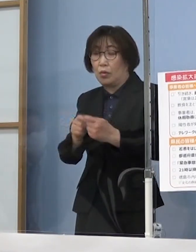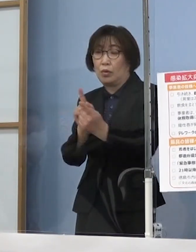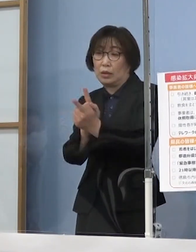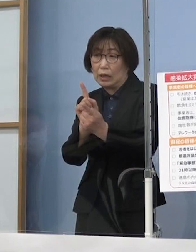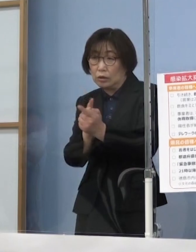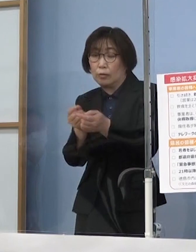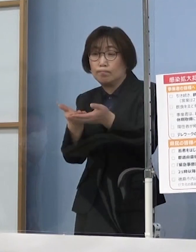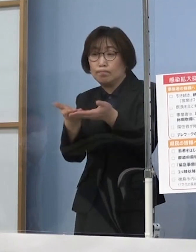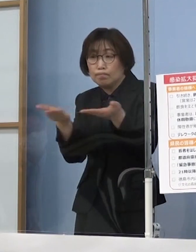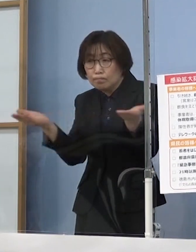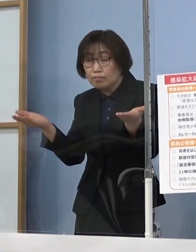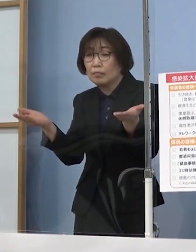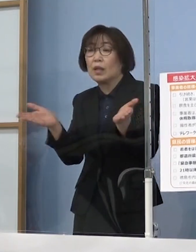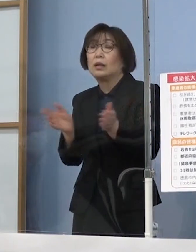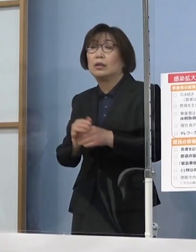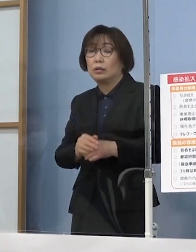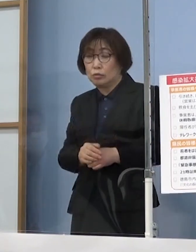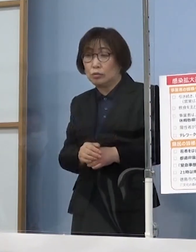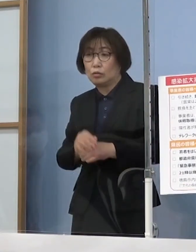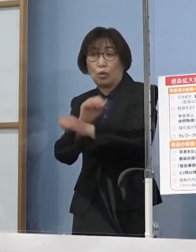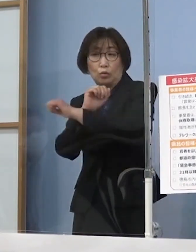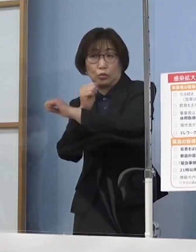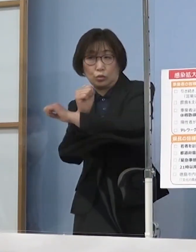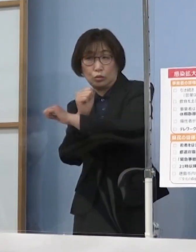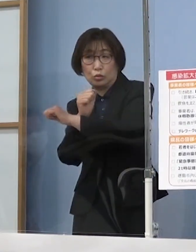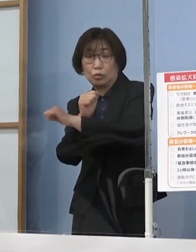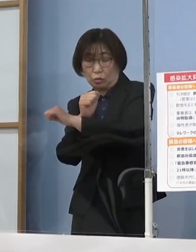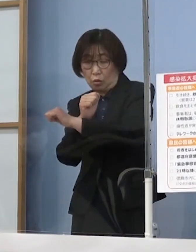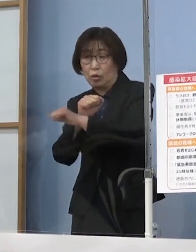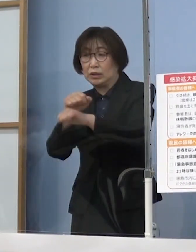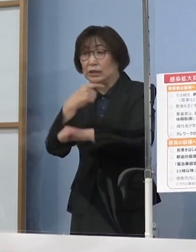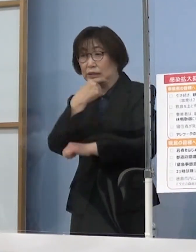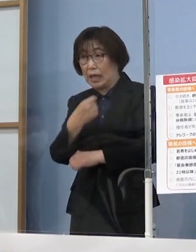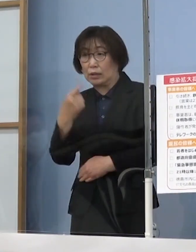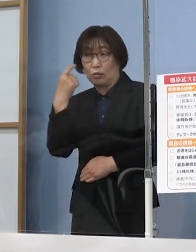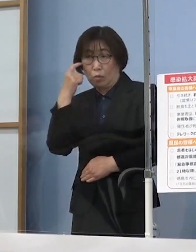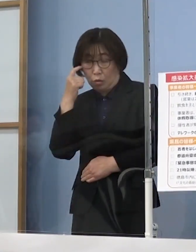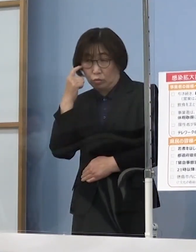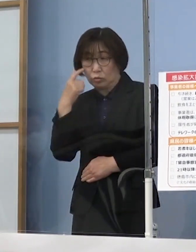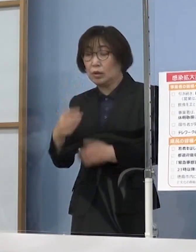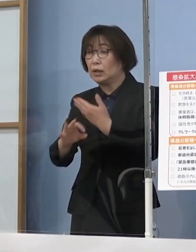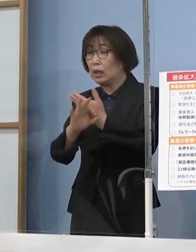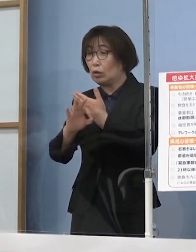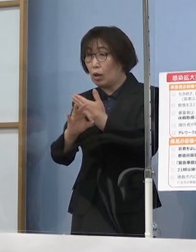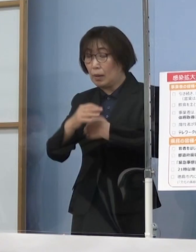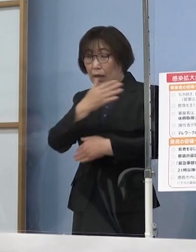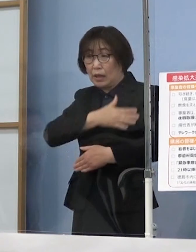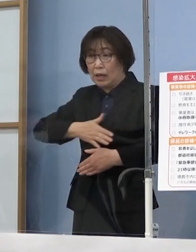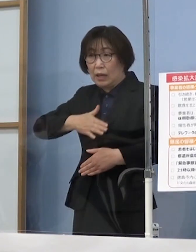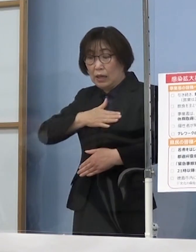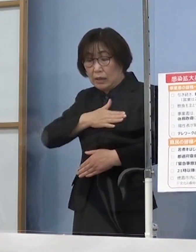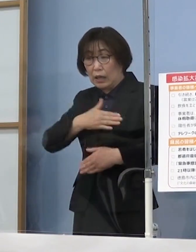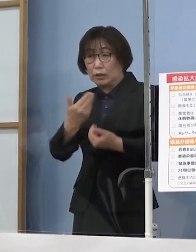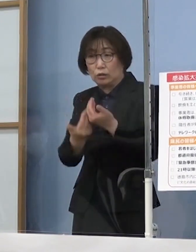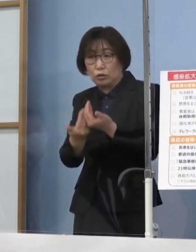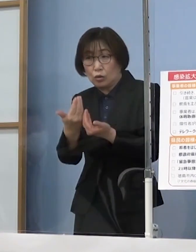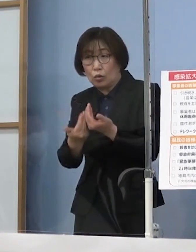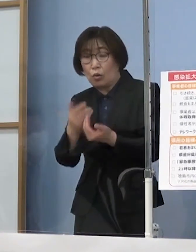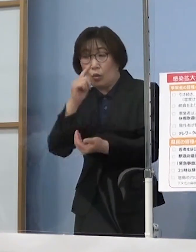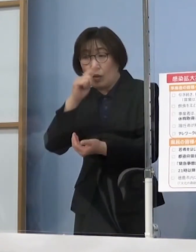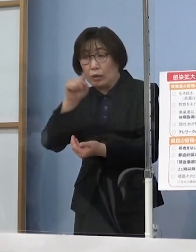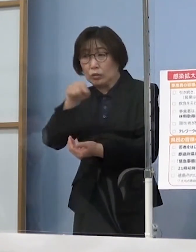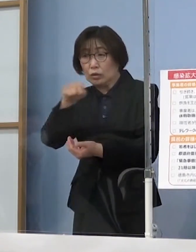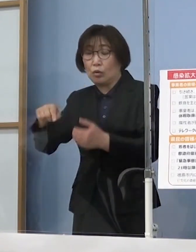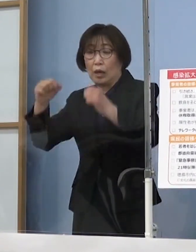夫といったものをさせていただければと、これまで例えば体調が悪い方がおられるということ